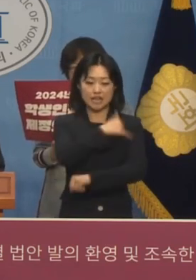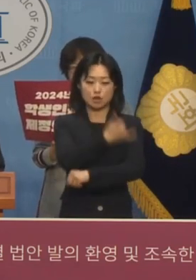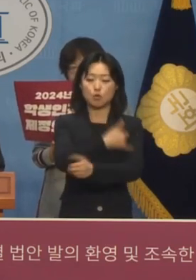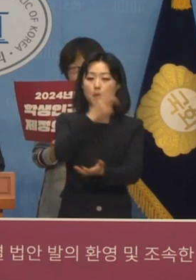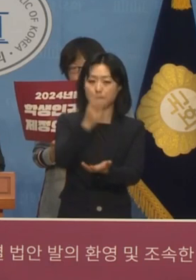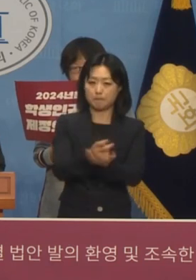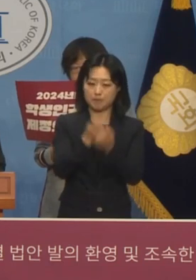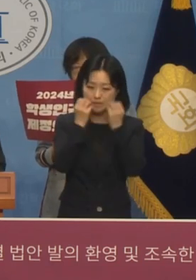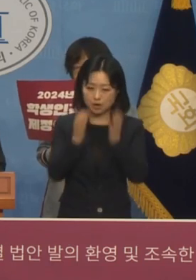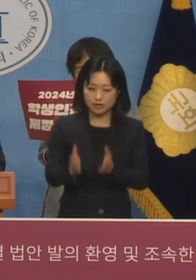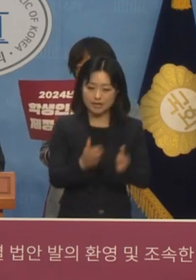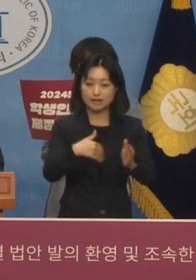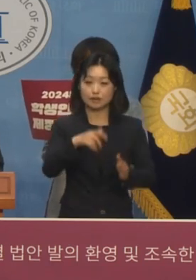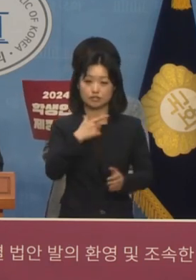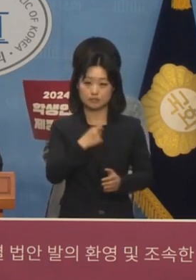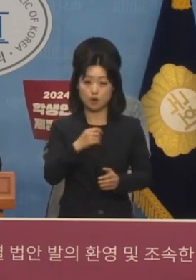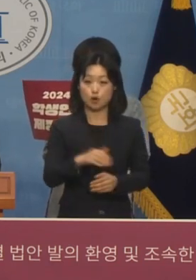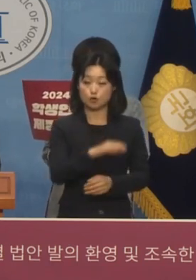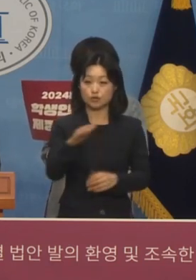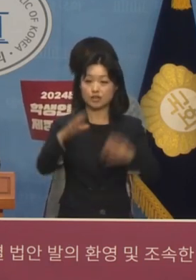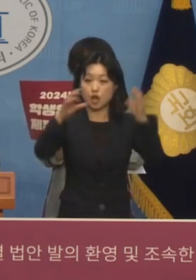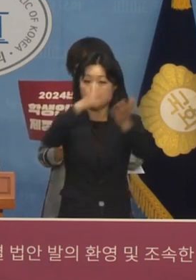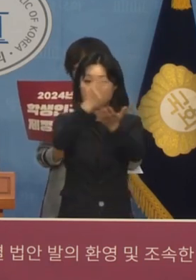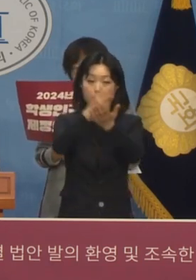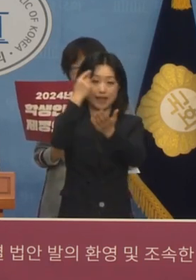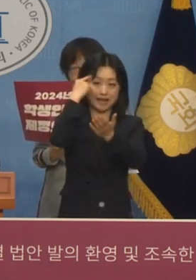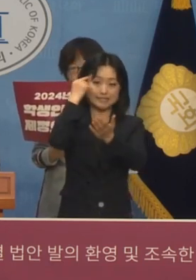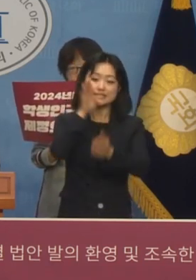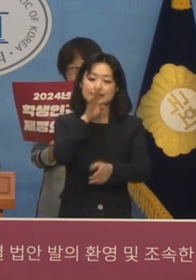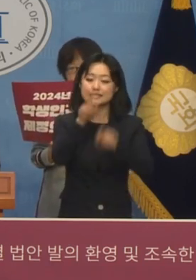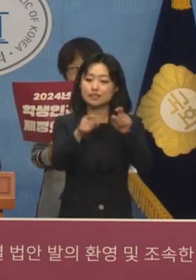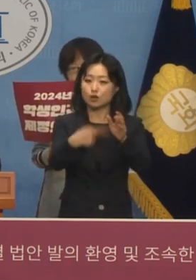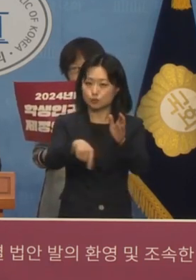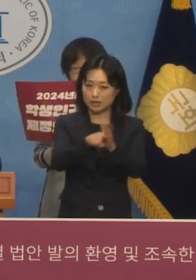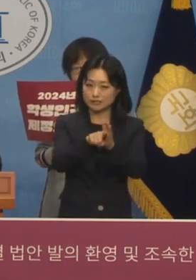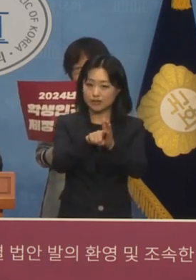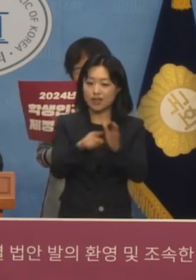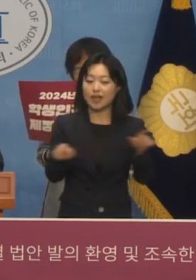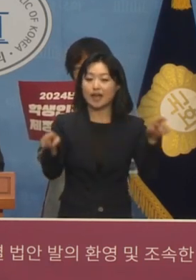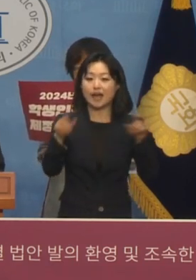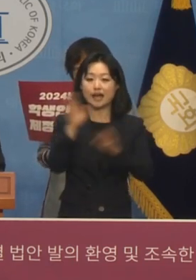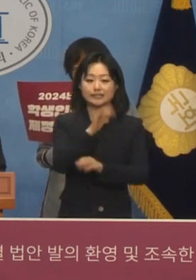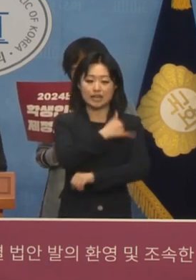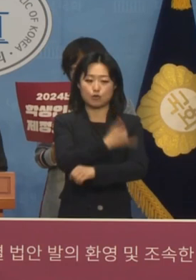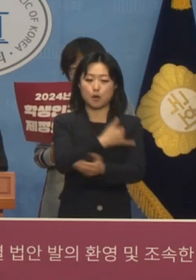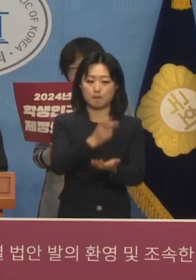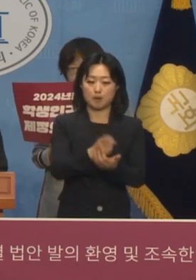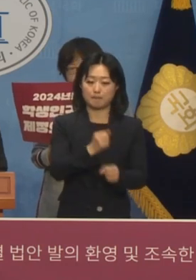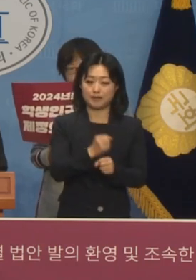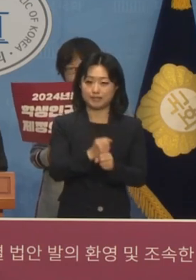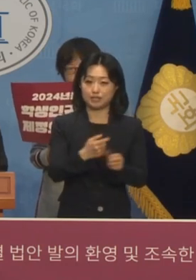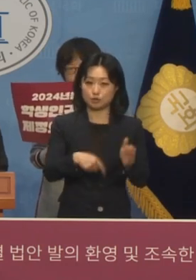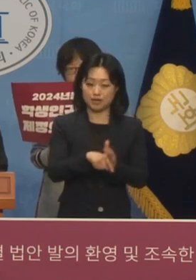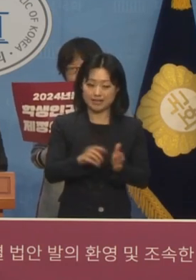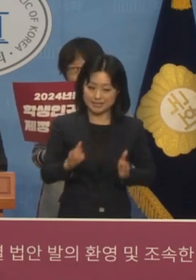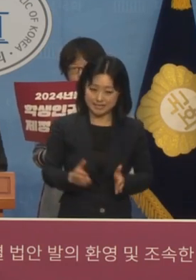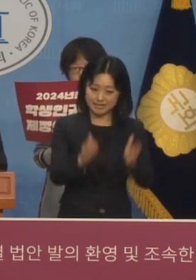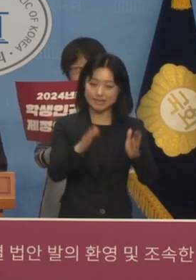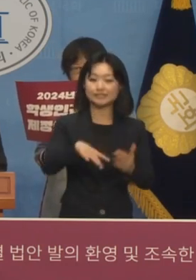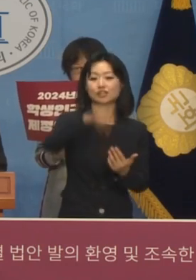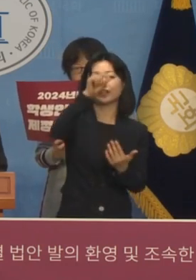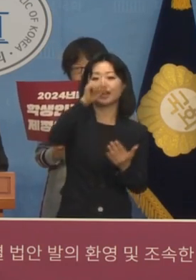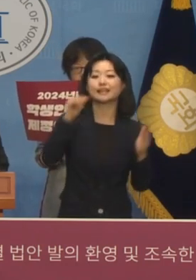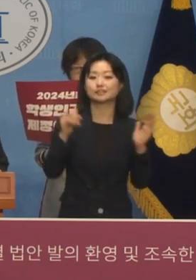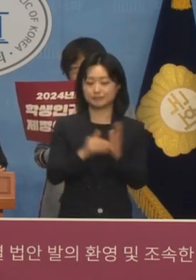새로운 길을 가려갑니다. 우리는 헌법의 가치 실현을 하기 위해서 학생인권법 제정이란 이 길을